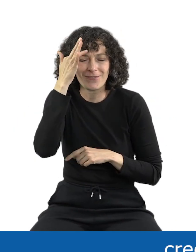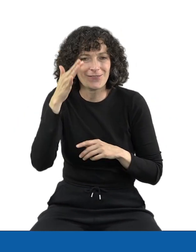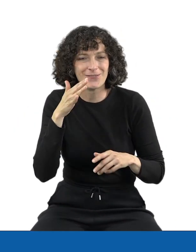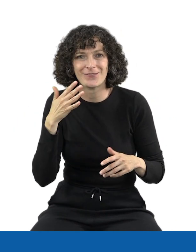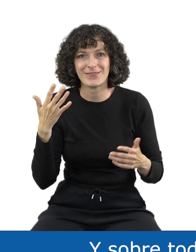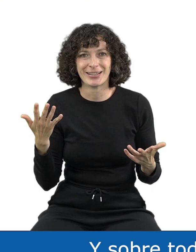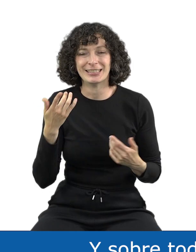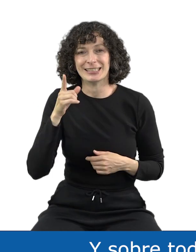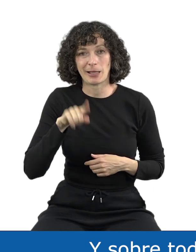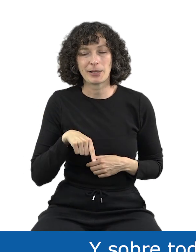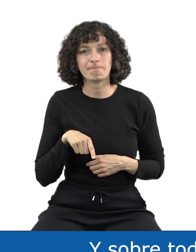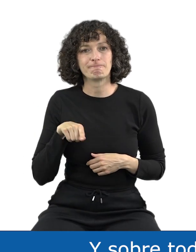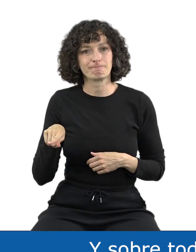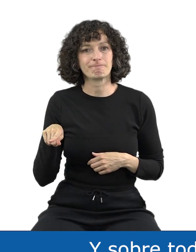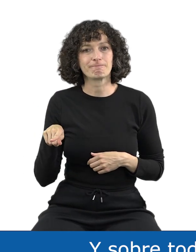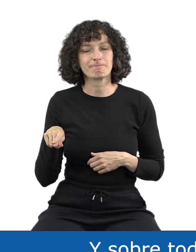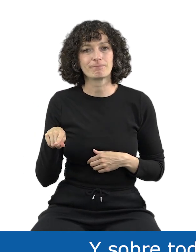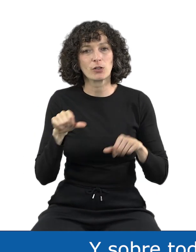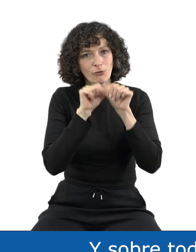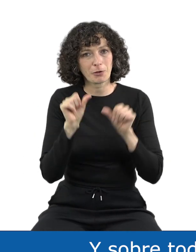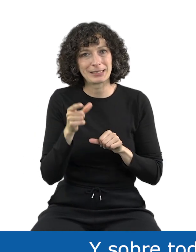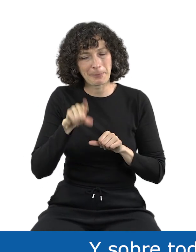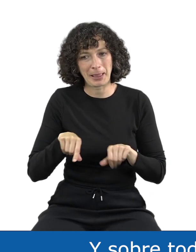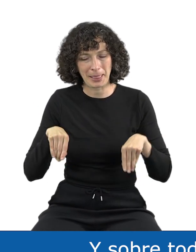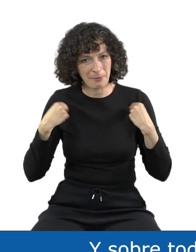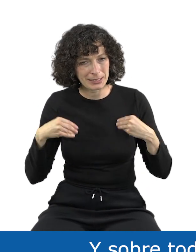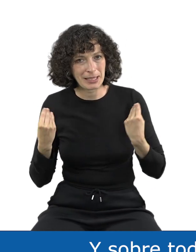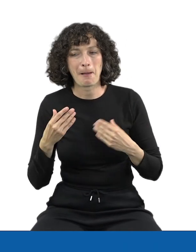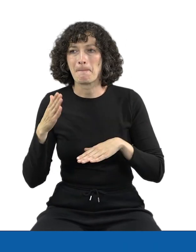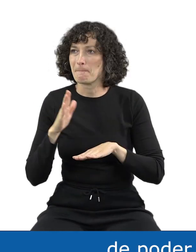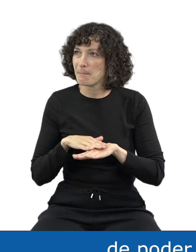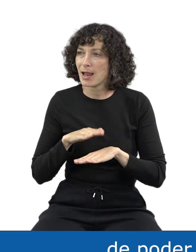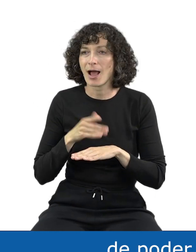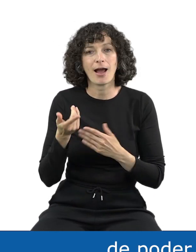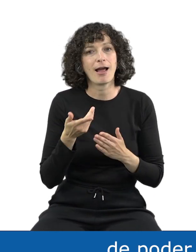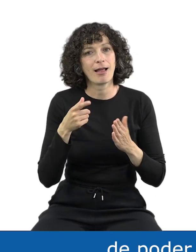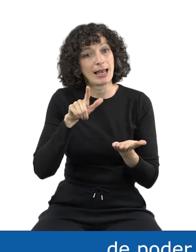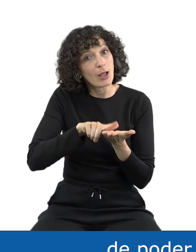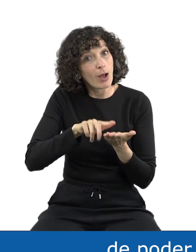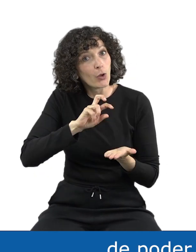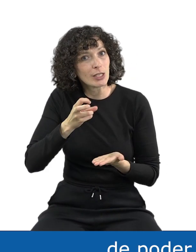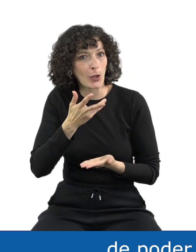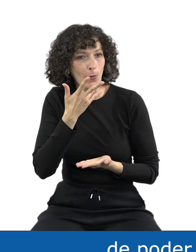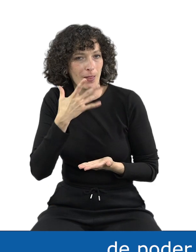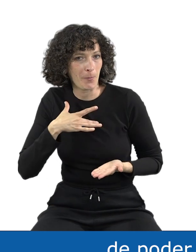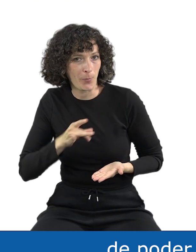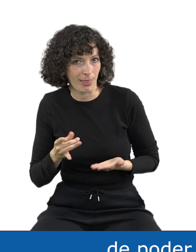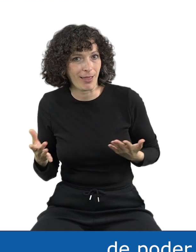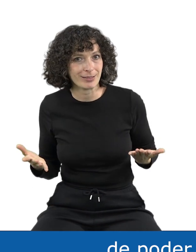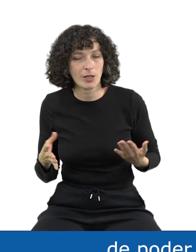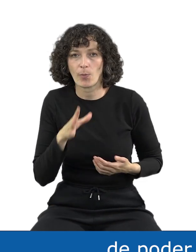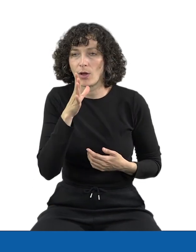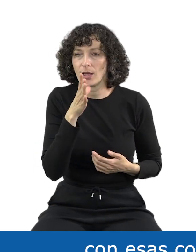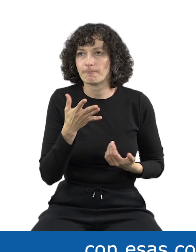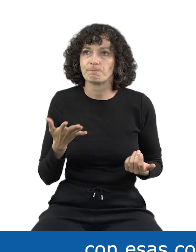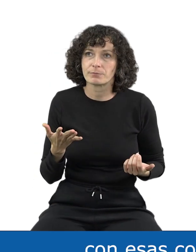ilusión y sobre todo eso, es una manera, bueno, pues incluso divertida de poder conocer otra lengua, porque no tienes que estar ahí,